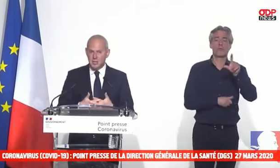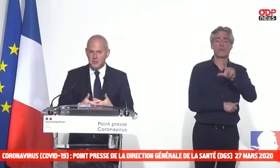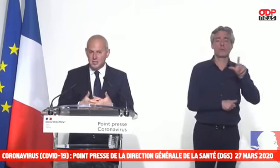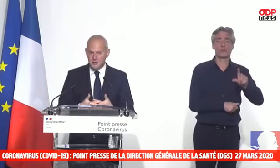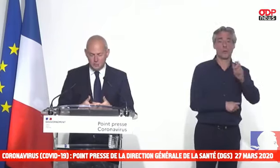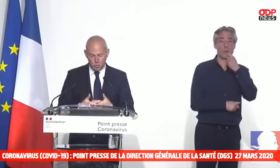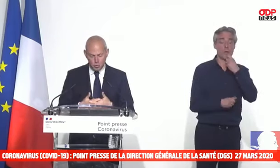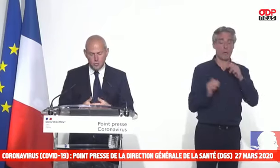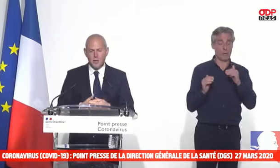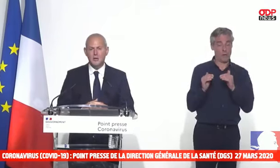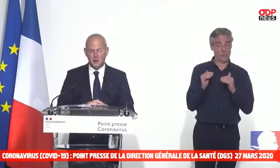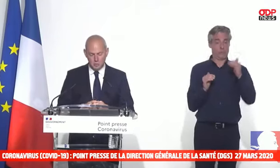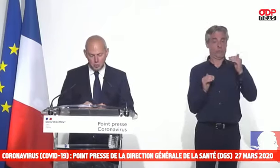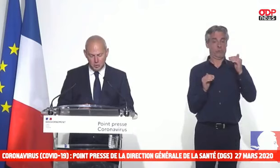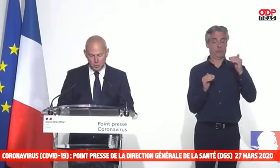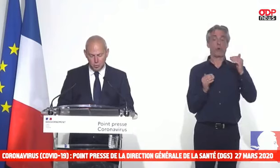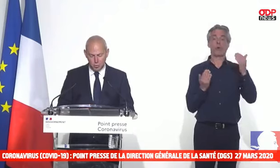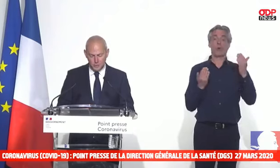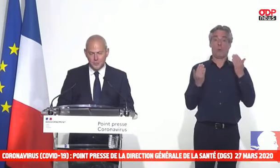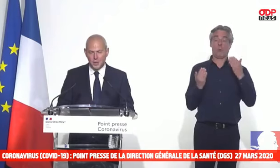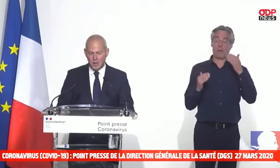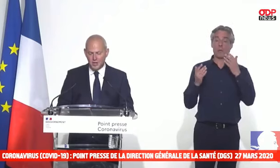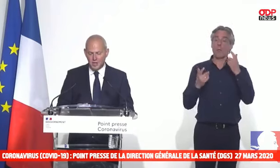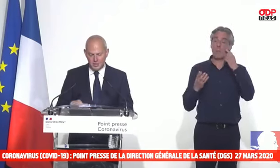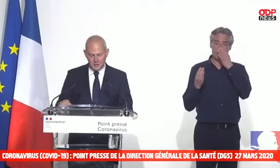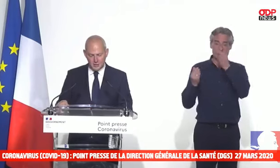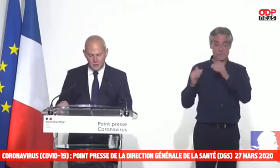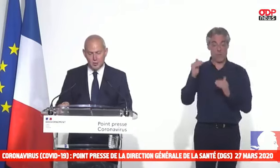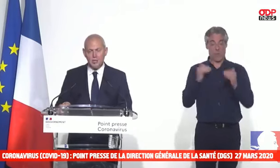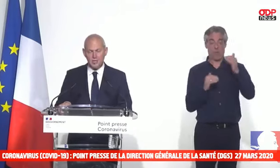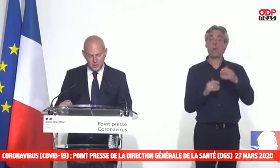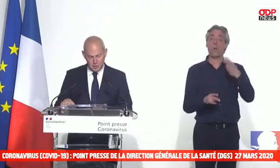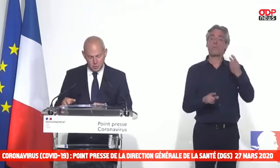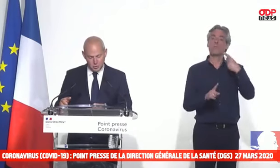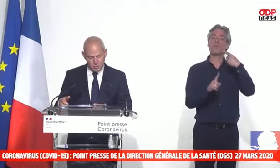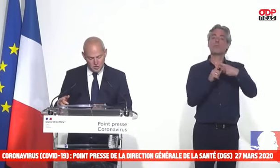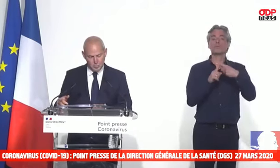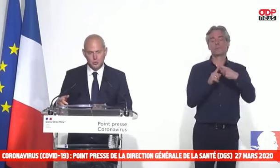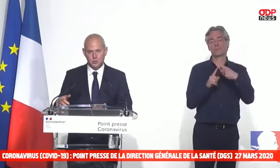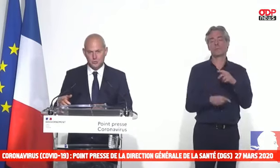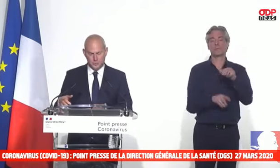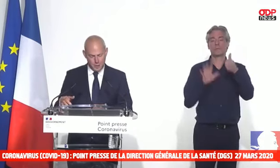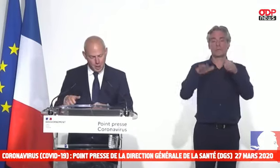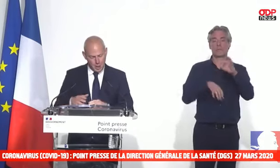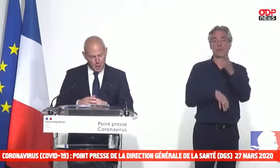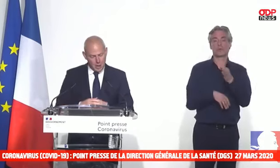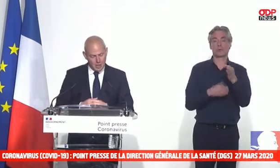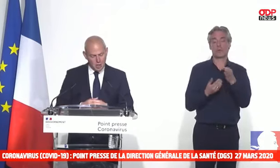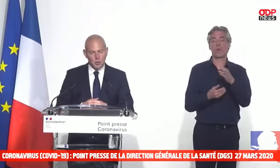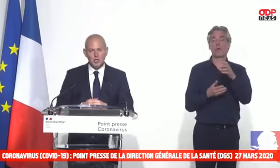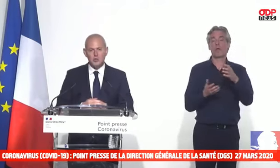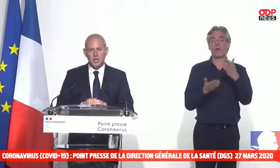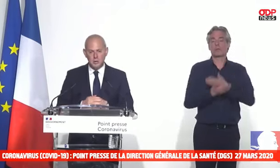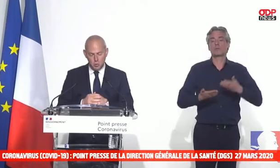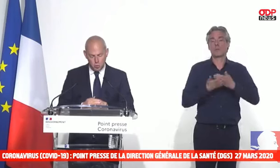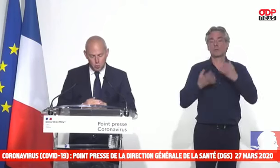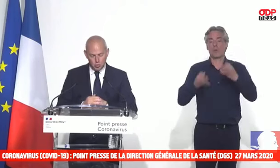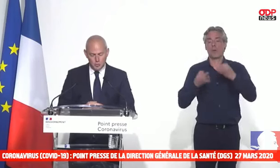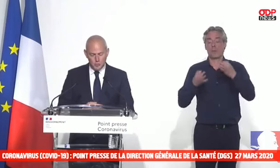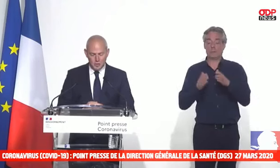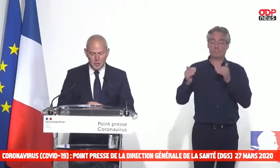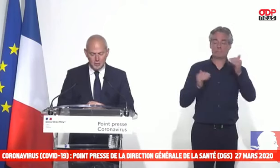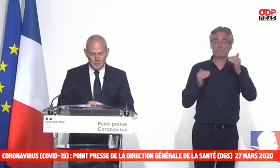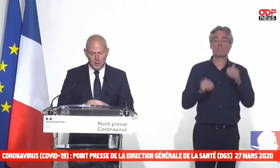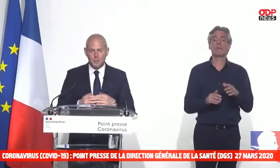devient significativement supérieur à celui attendu, avec un excès de mortalité de 6%. À l'échelon régional, une